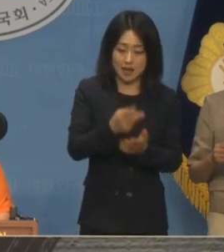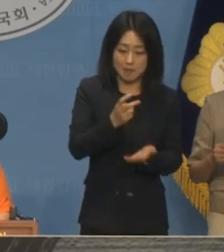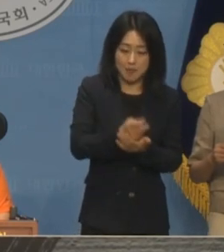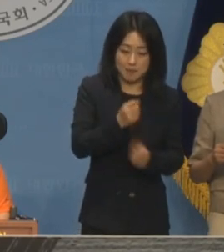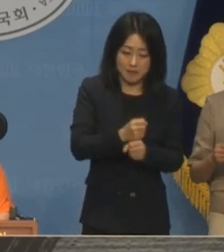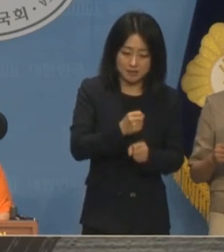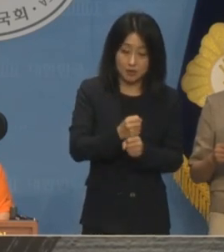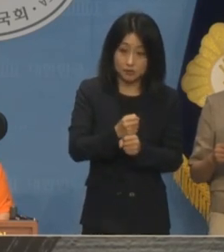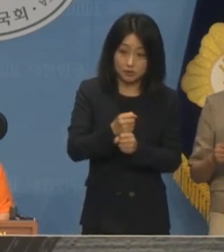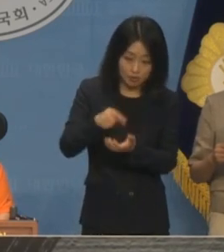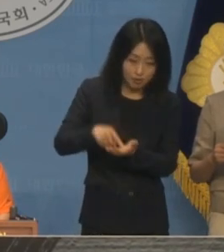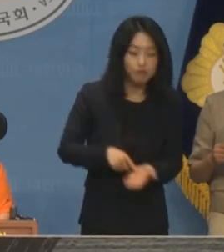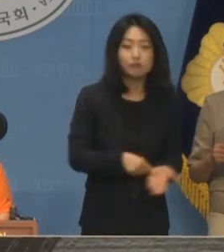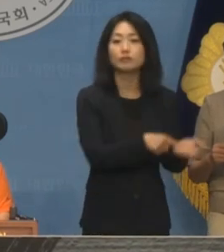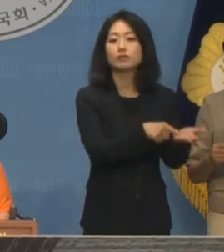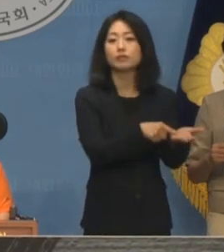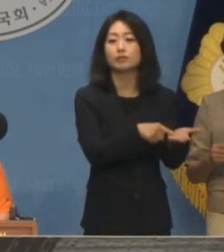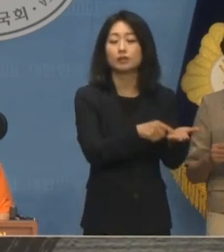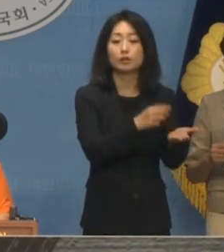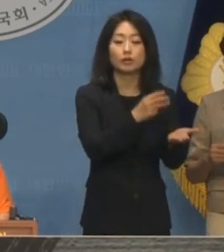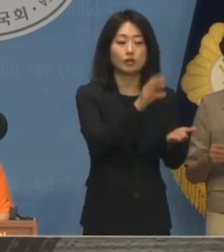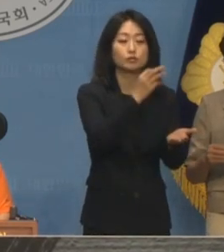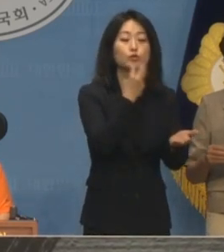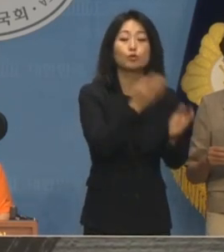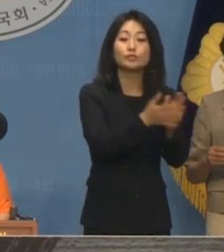주민들에게 폐지